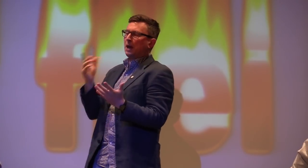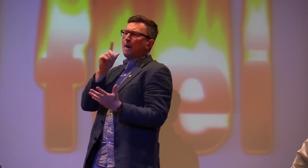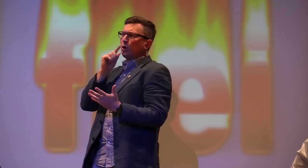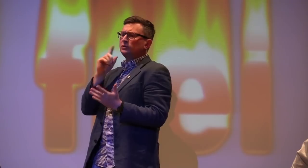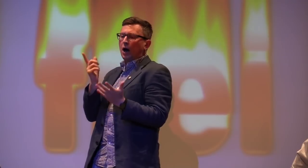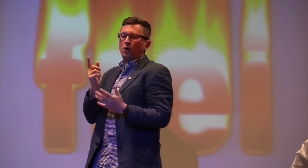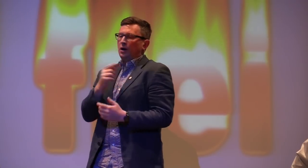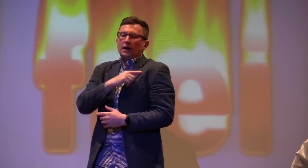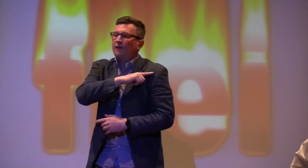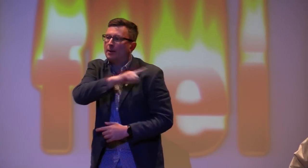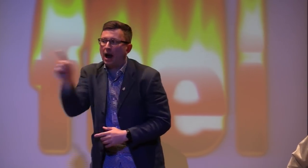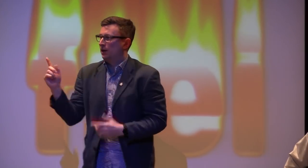beantworten.